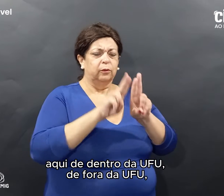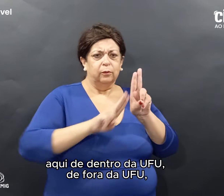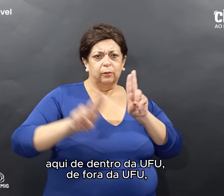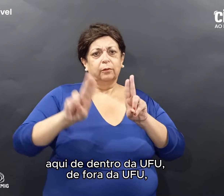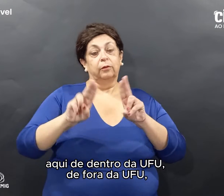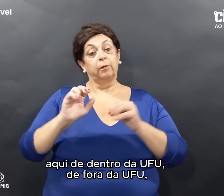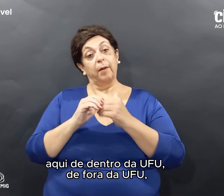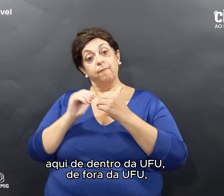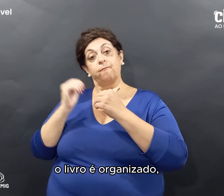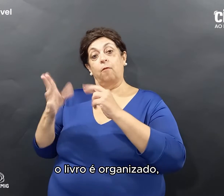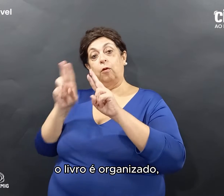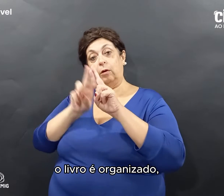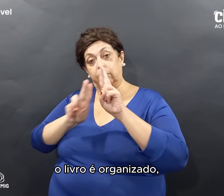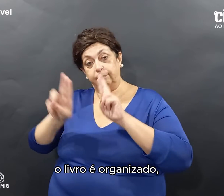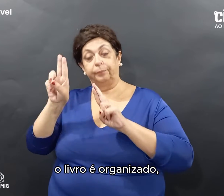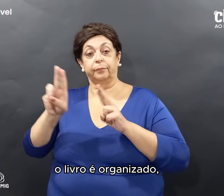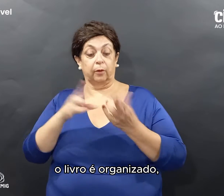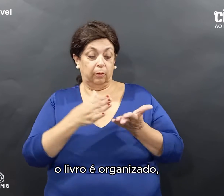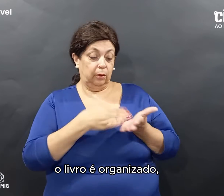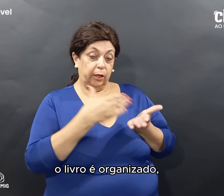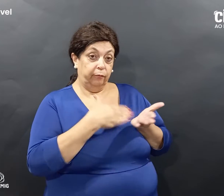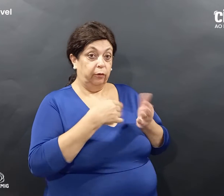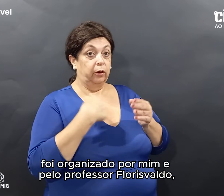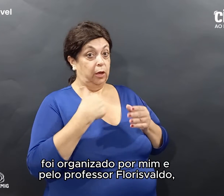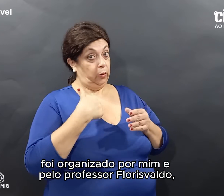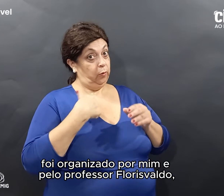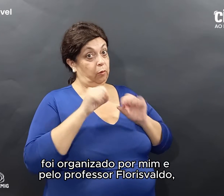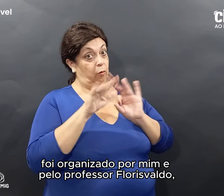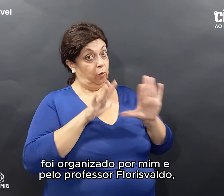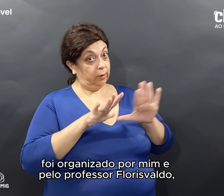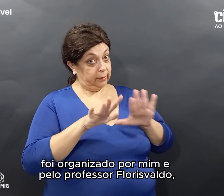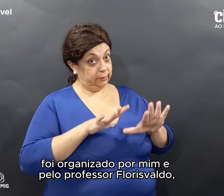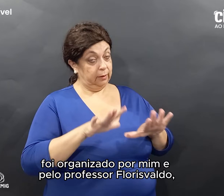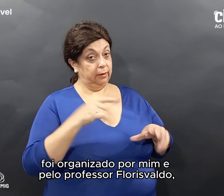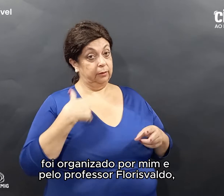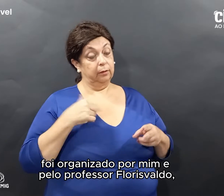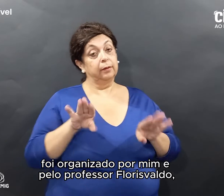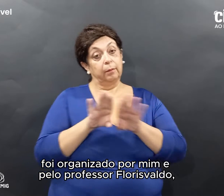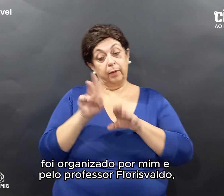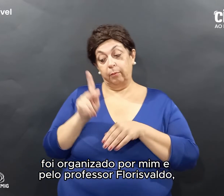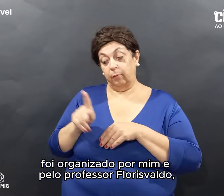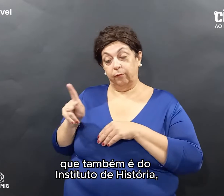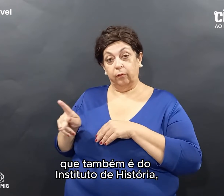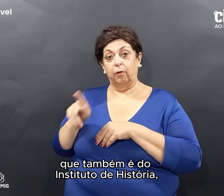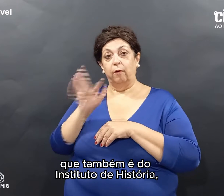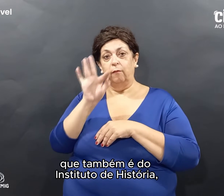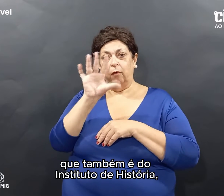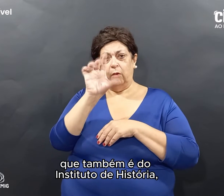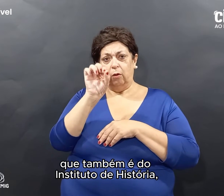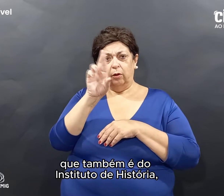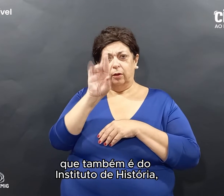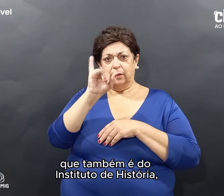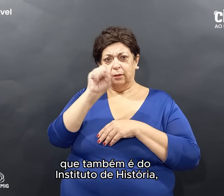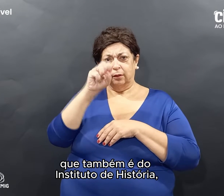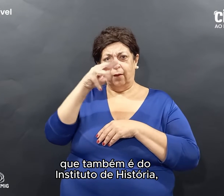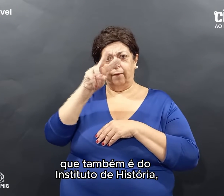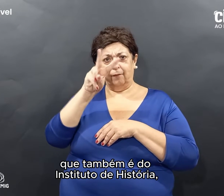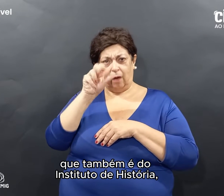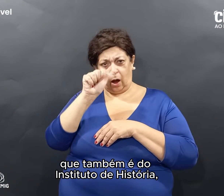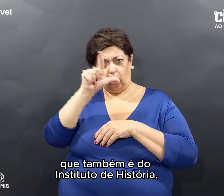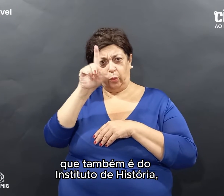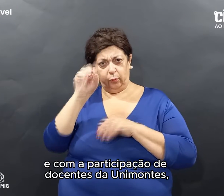de fora da UFO. O livro foi organizado por mim e pelo professor Florisvaldo, que também é do Instituto de